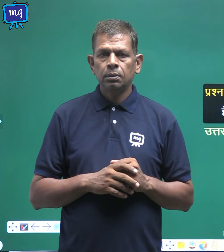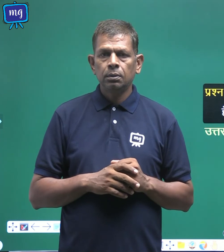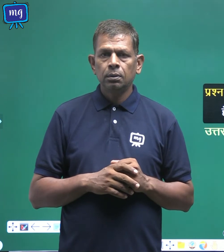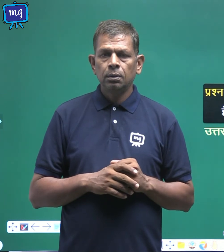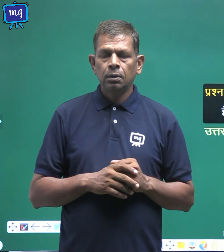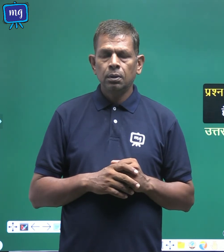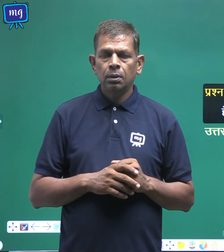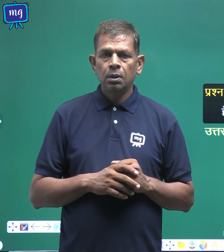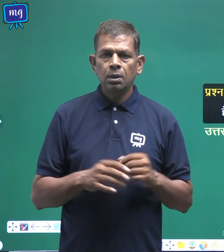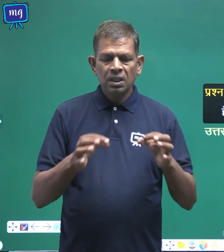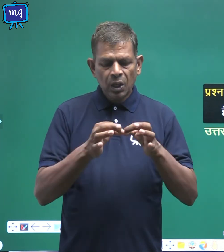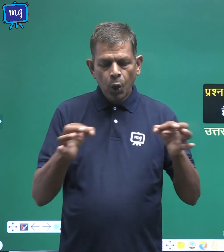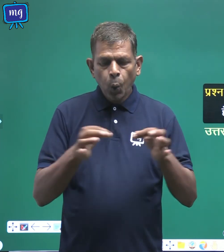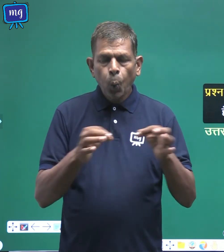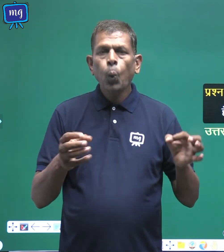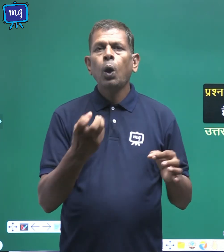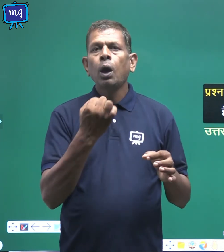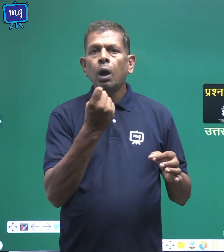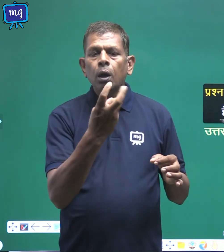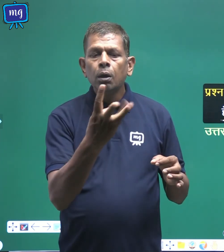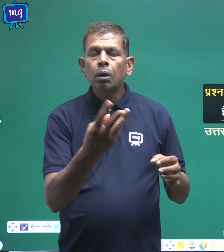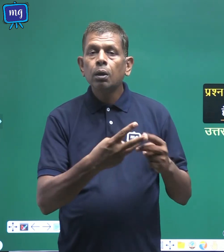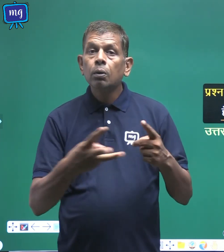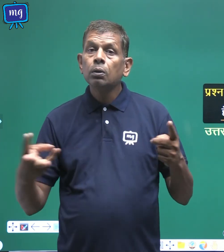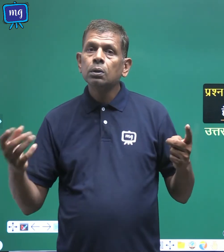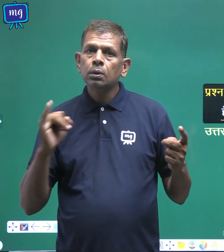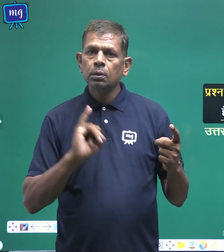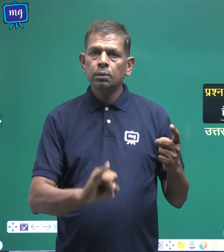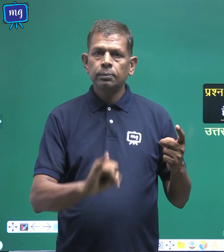तंतु कितने प्रकार के होते हैं?